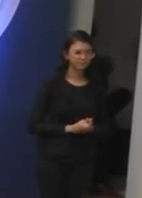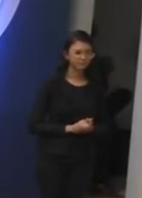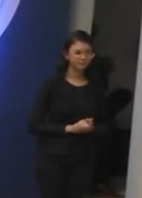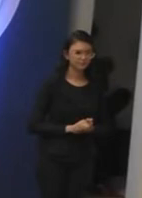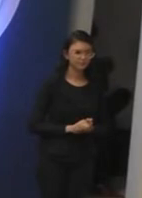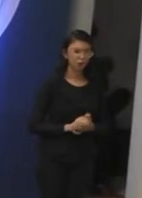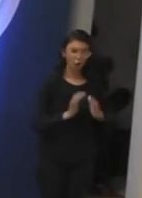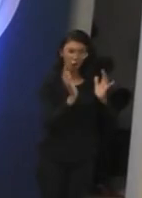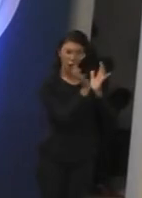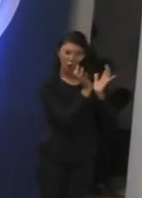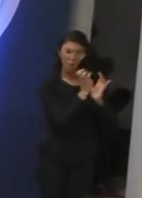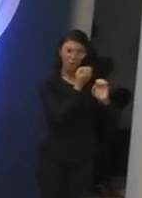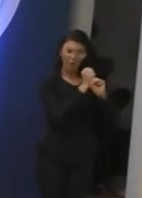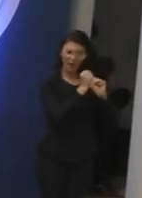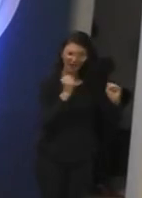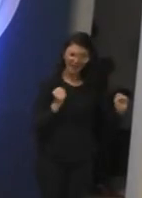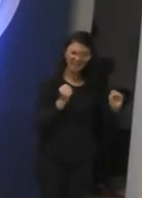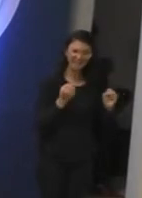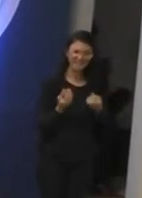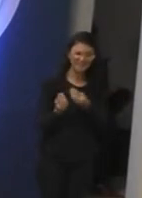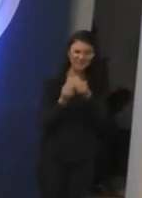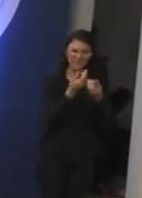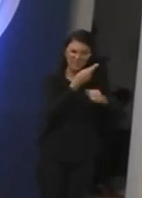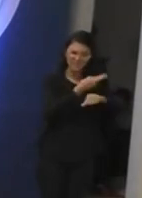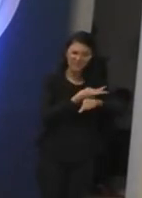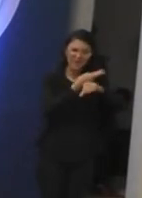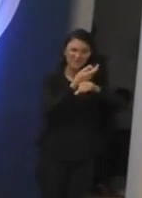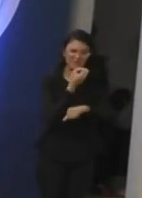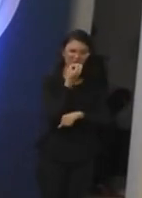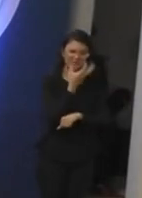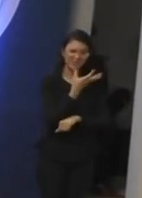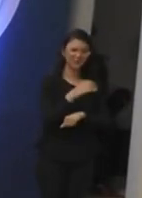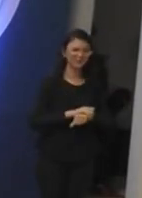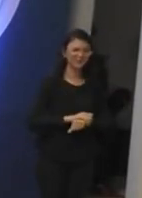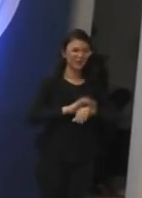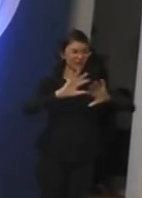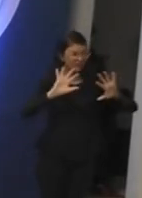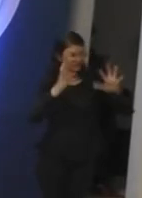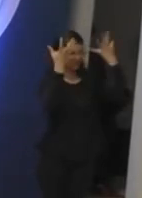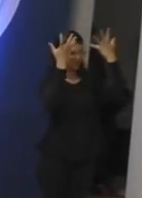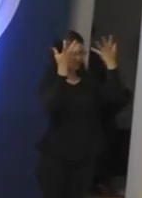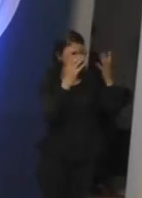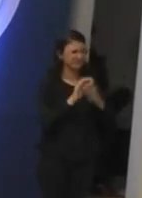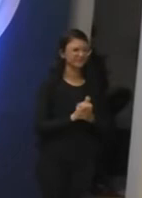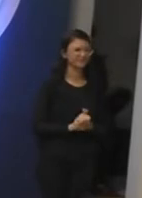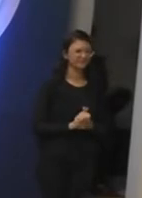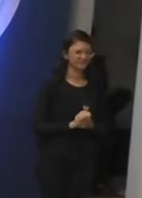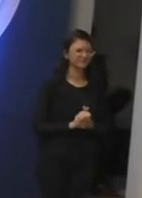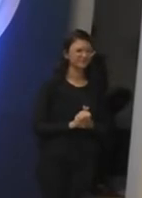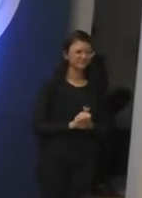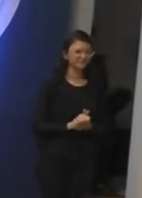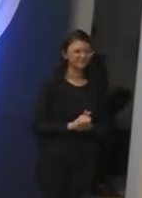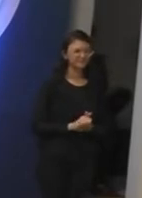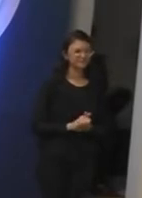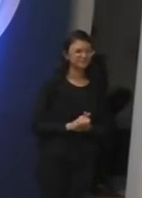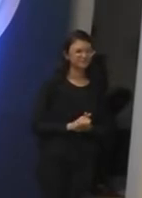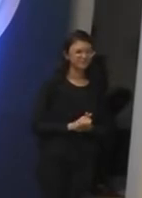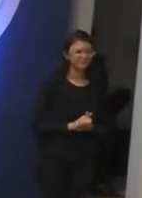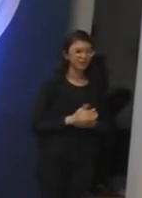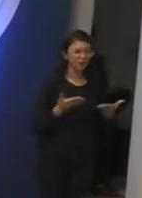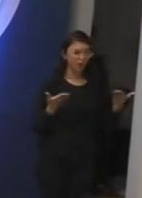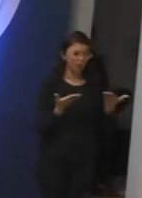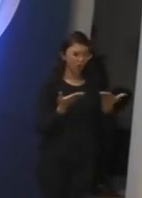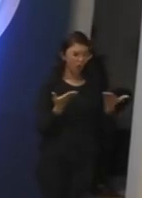Equipe grande da Celesc veio receber o prêmio aqui. Muito bom. Festejar, comemorar esse reconhecimento do consumidor. E agora